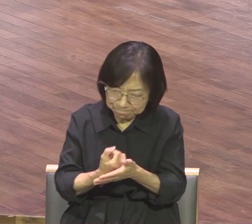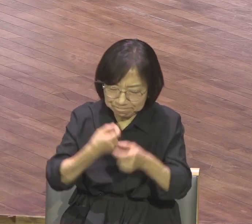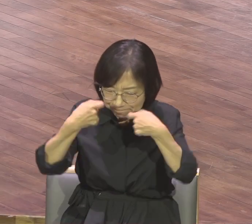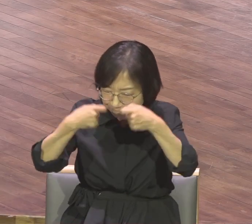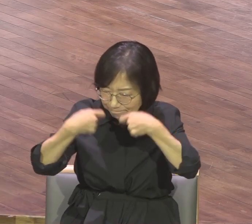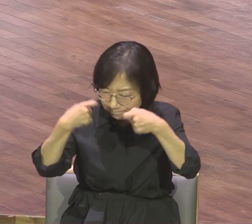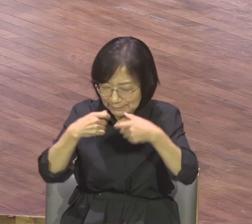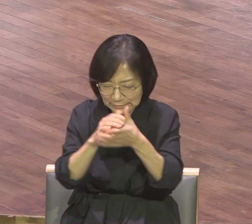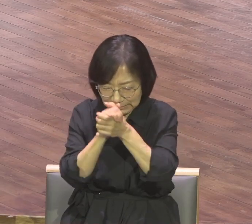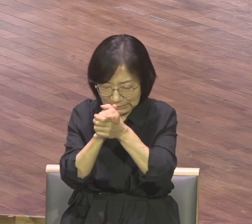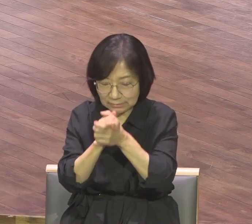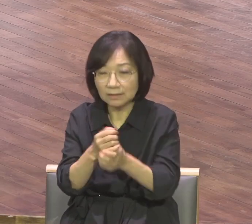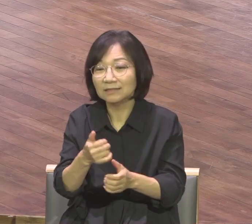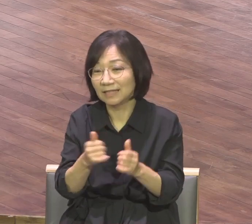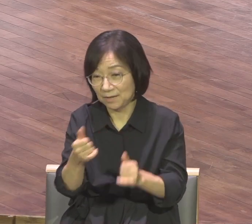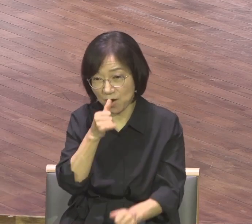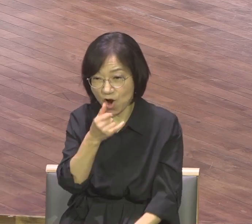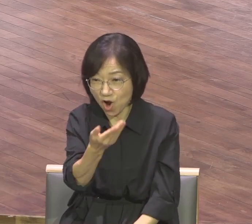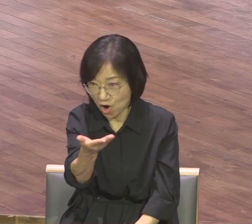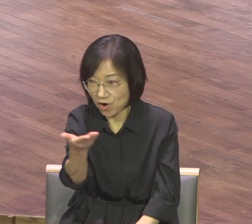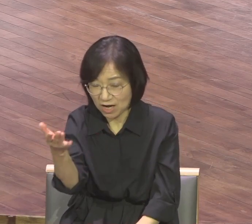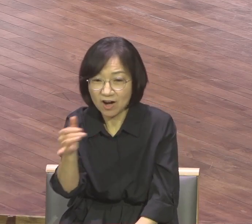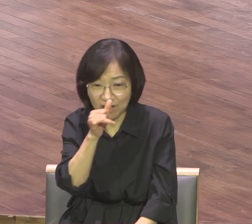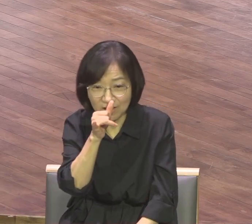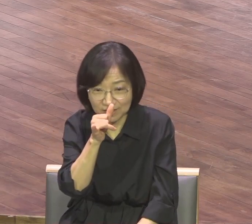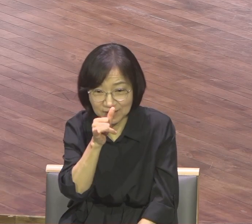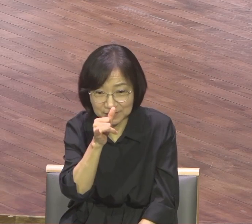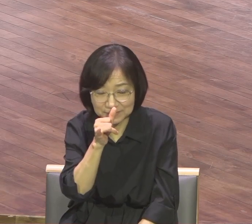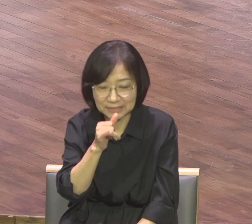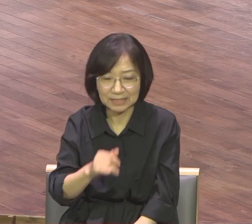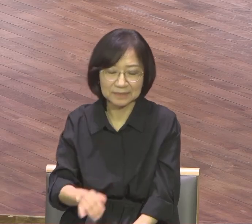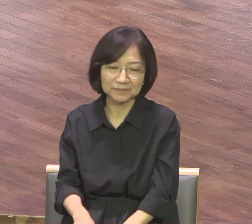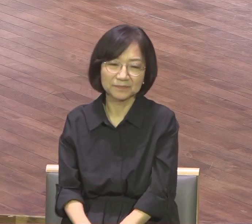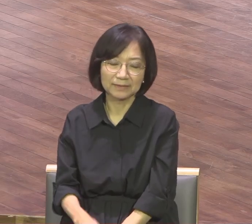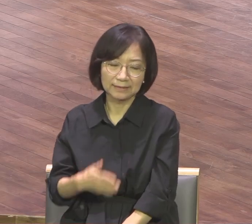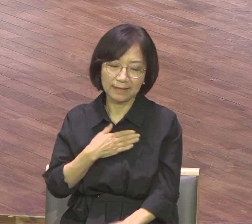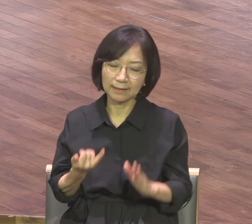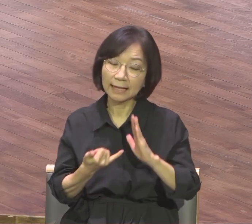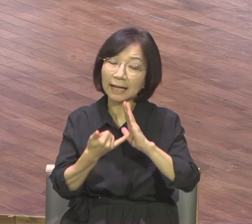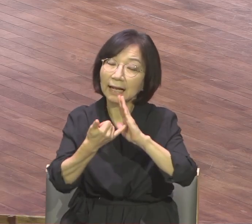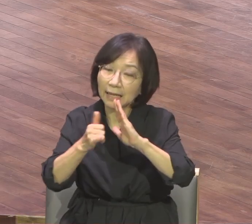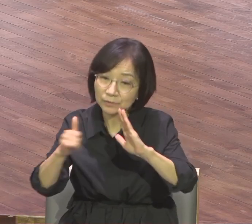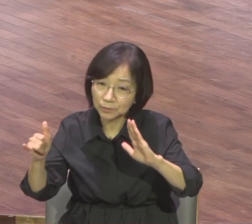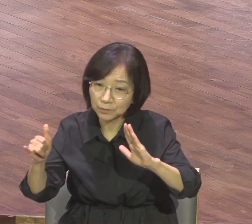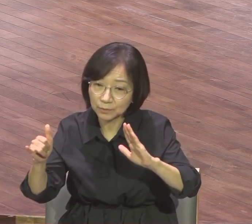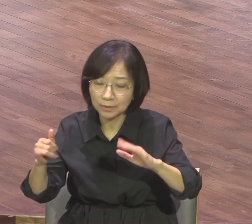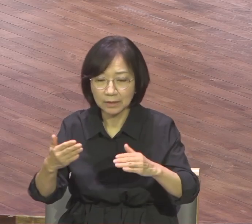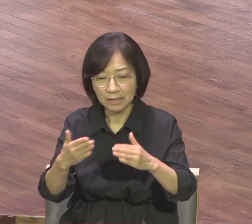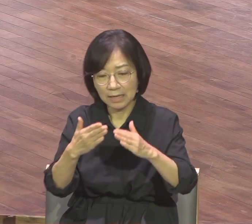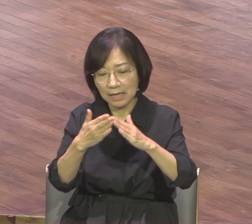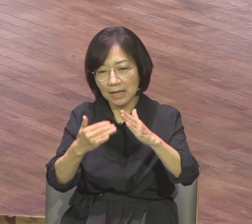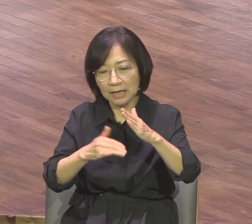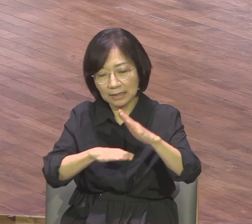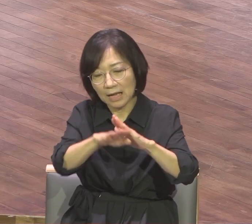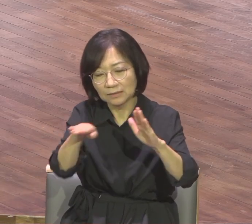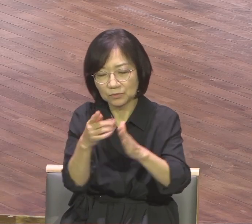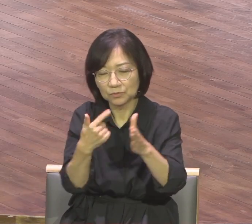여러분 최소한도 가족을 위해서, 가문을 위해서 눈물로 기도하시기